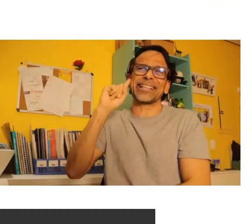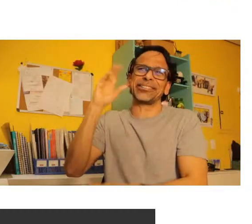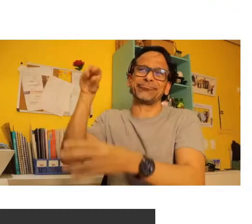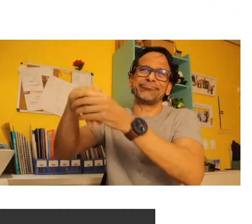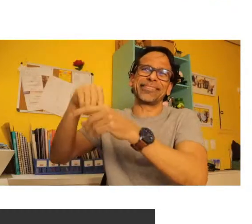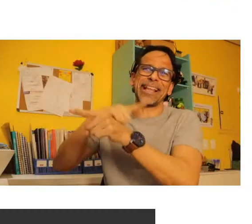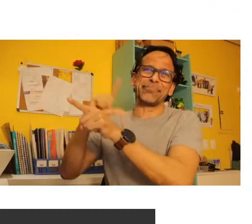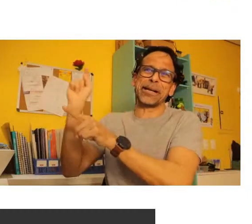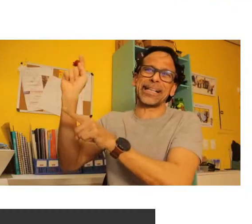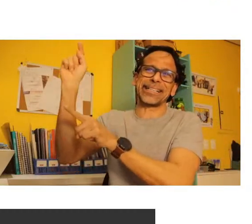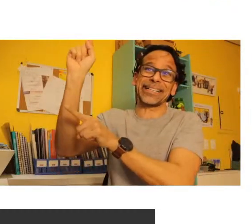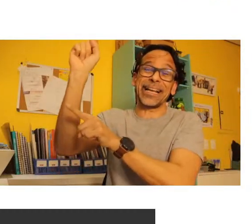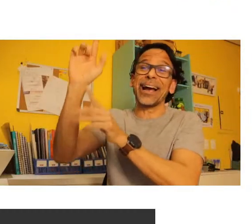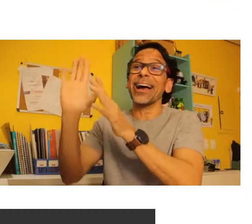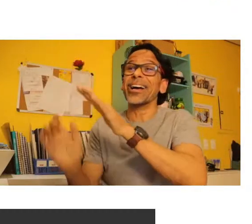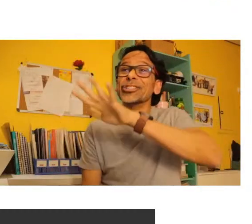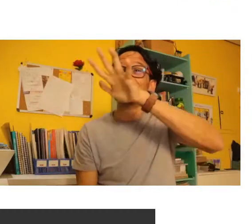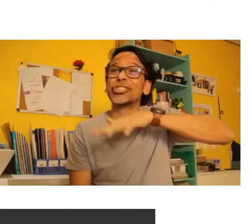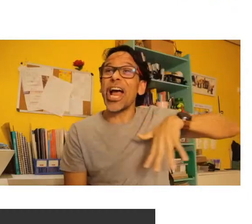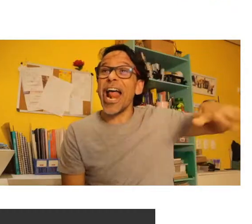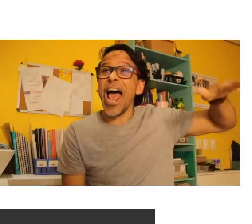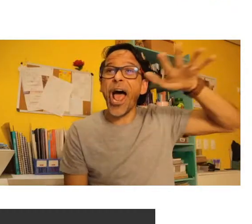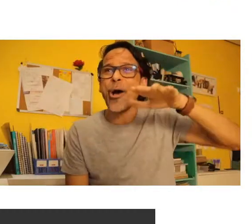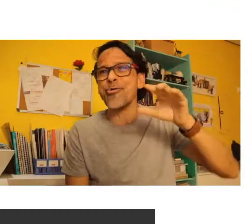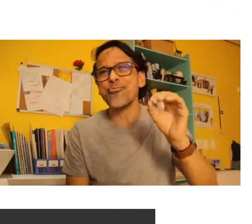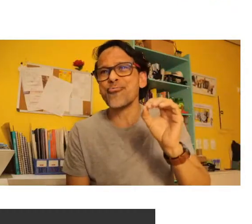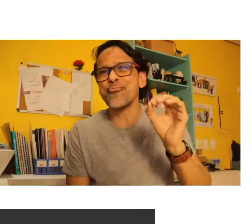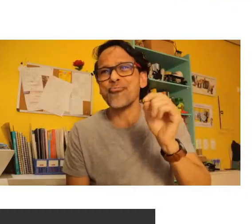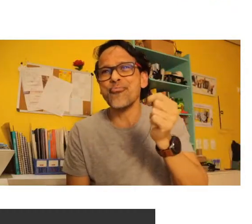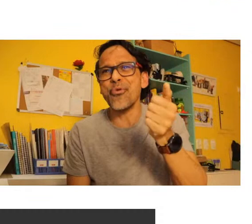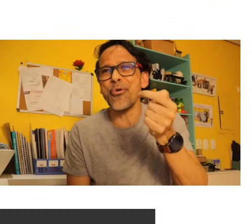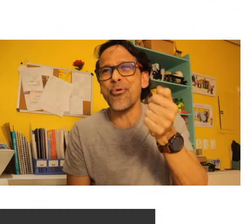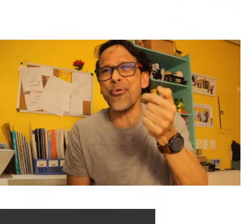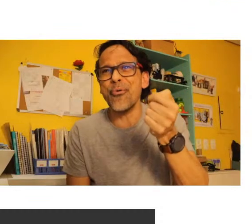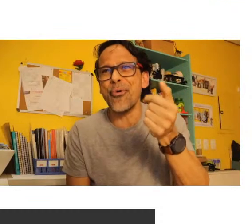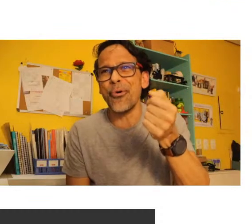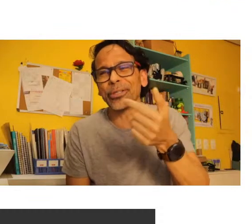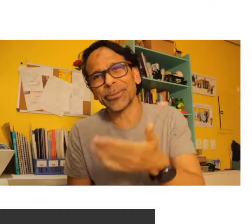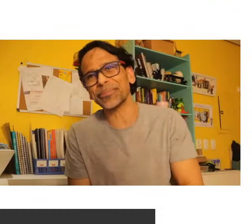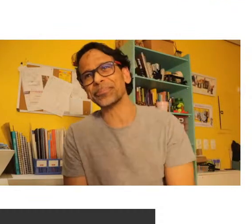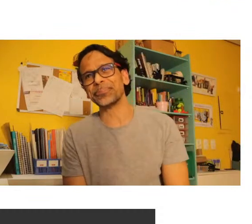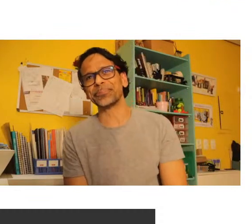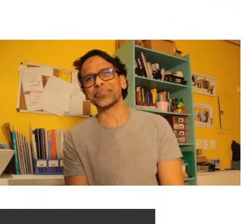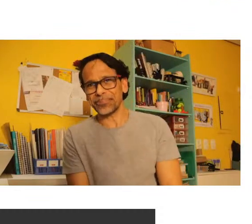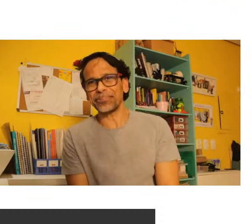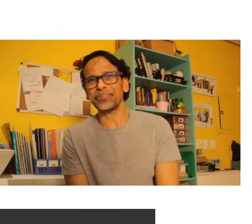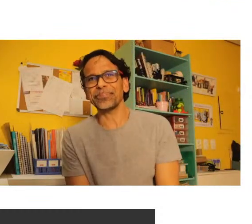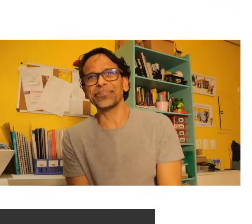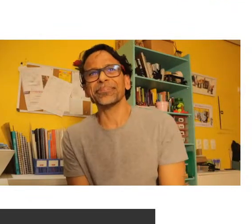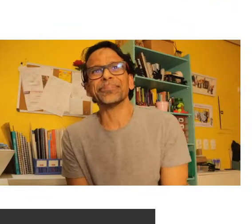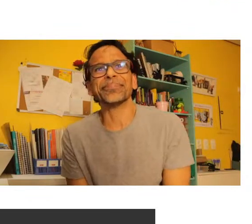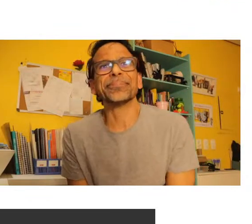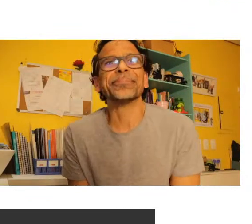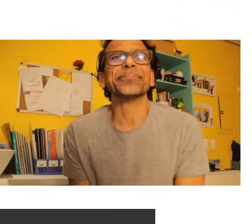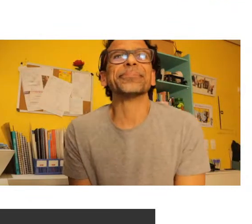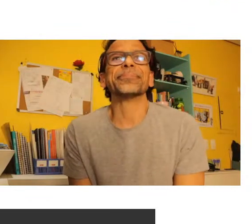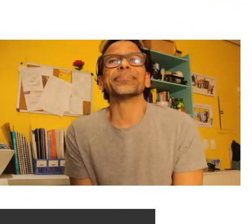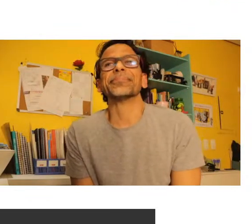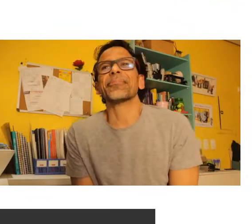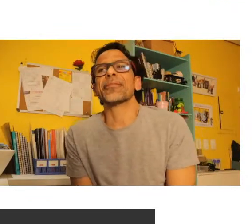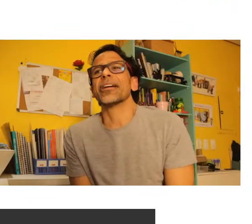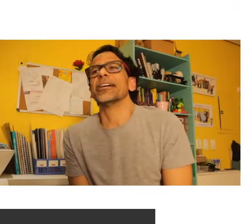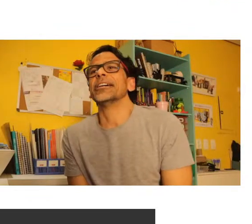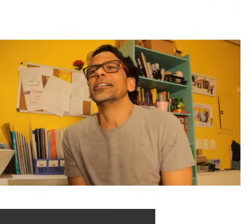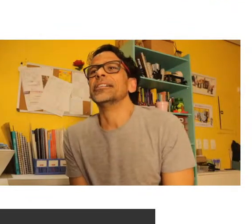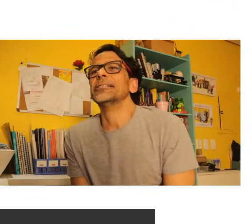cursos de letras-libras possibilitado bastante a gente conseguir acessa disciplinas coisas que nas escolas